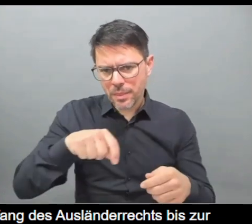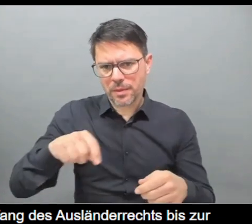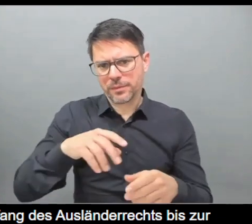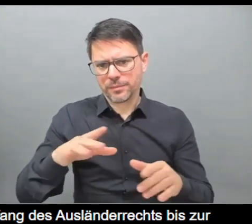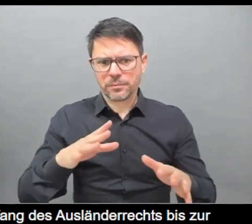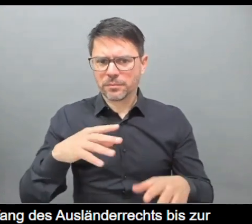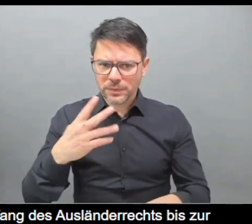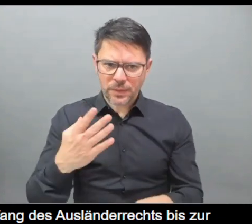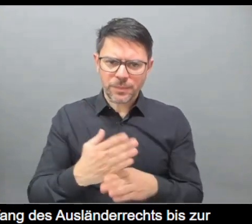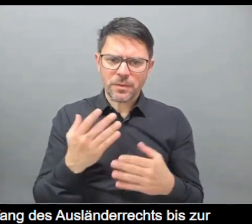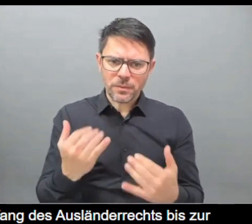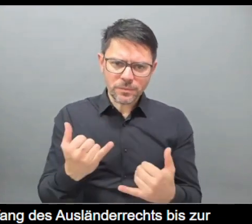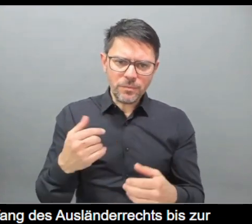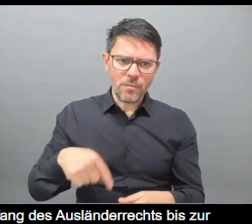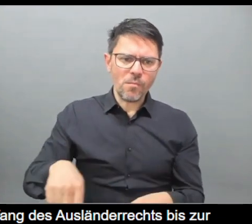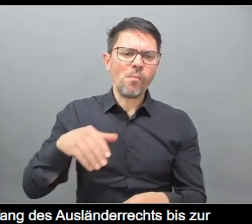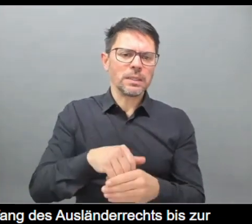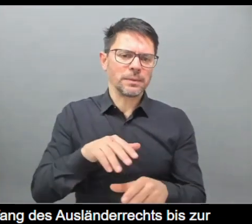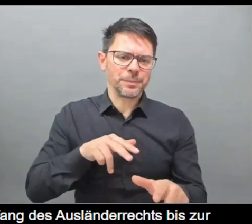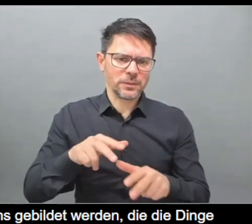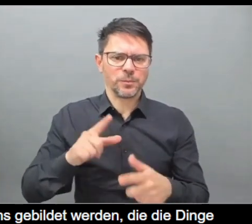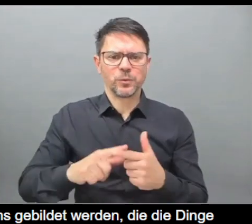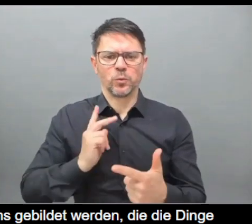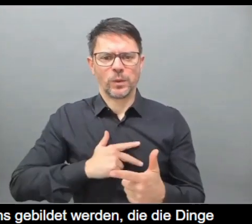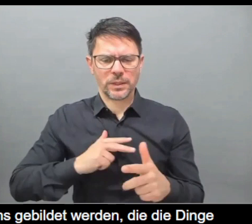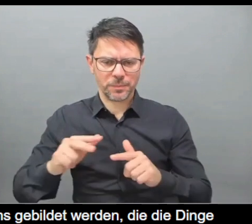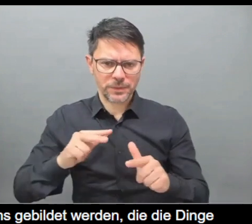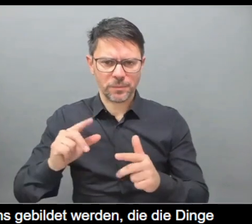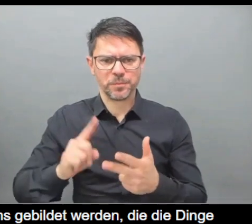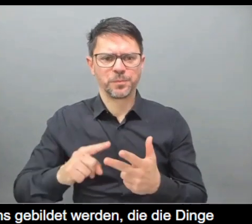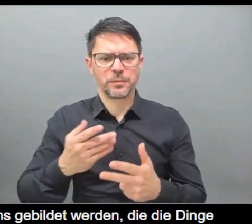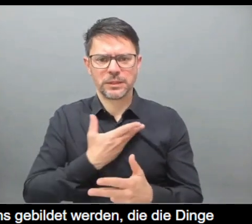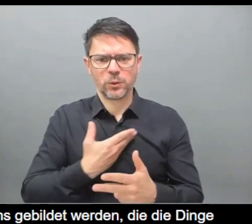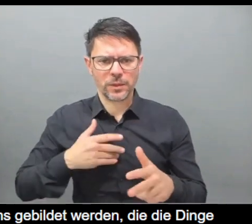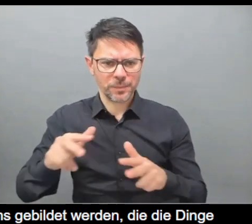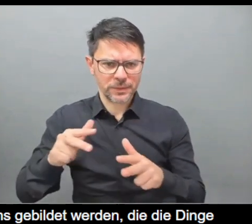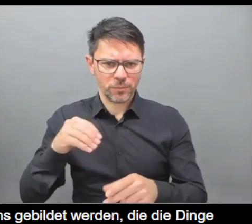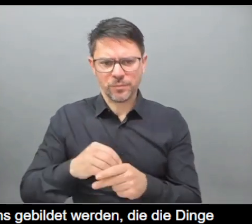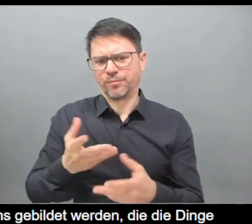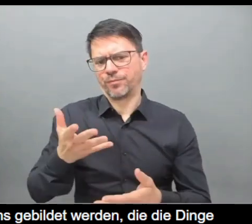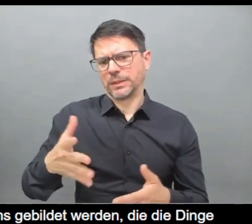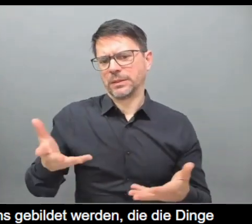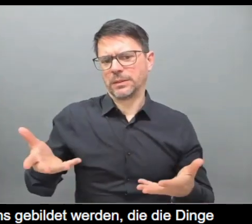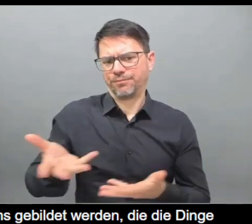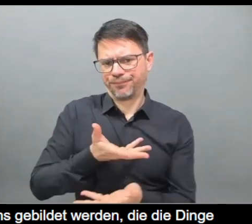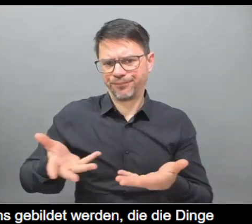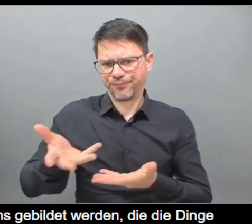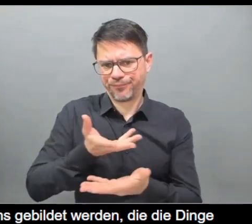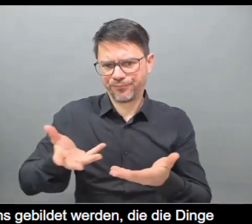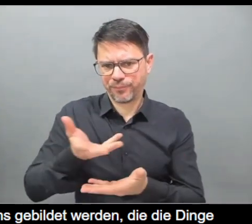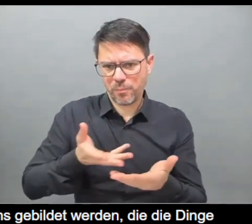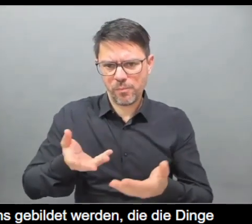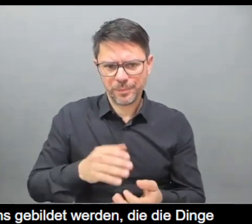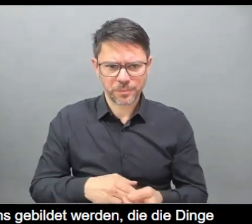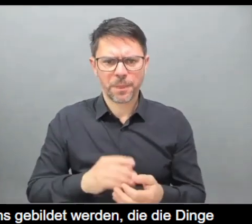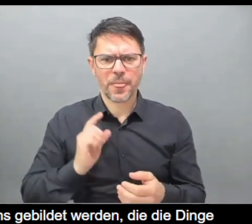werden. Auch da sollen Dinge entbürokratisiert werden, vereinfacht werden, damit auch die Fälle, die jetzt schon da sind, noch schneller zu